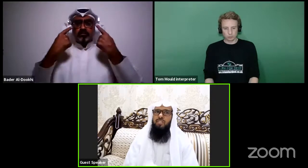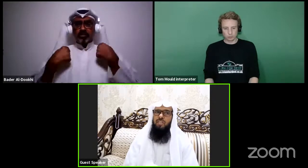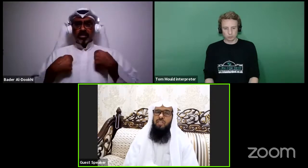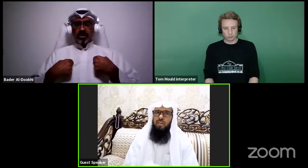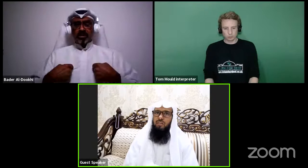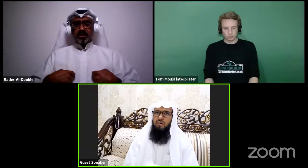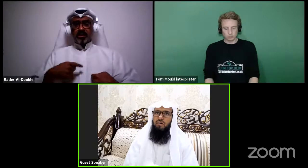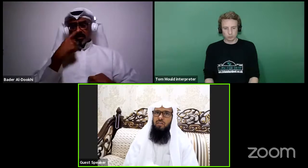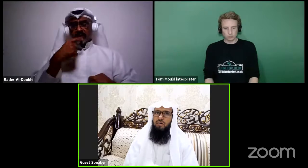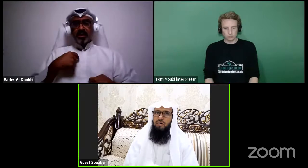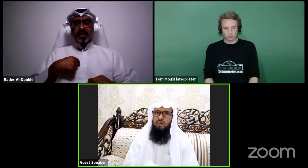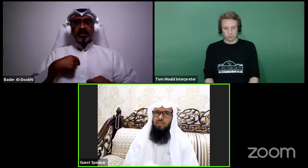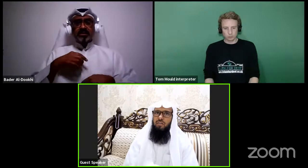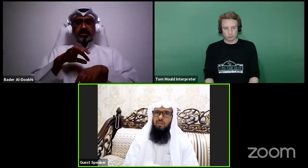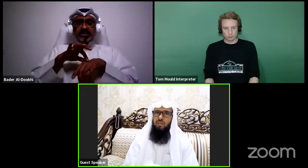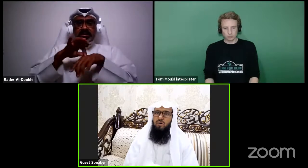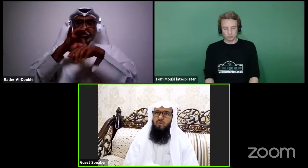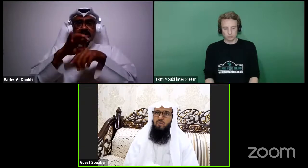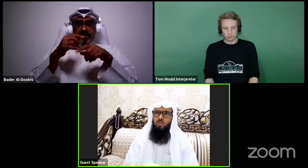النفس البشرية